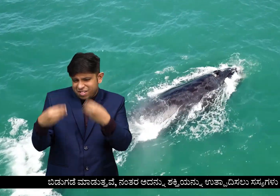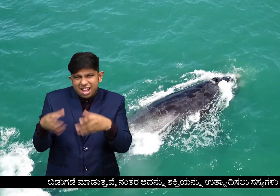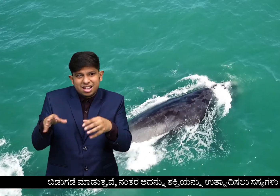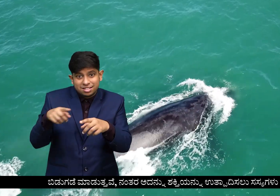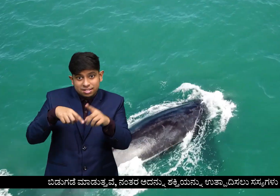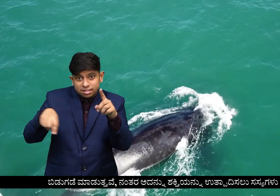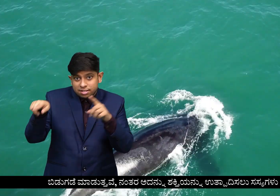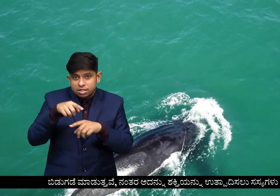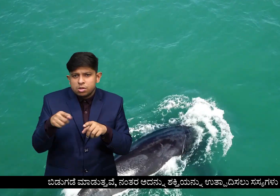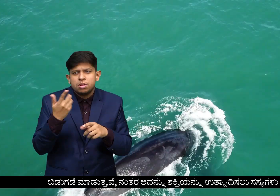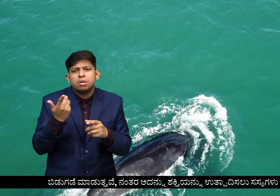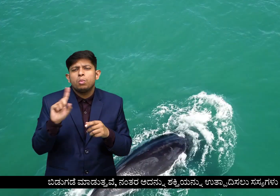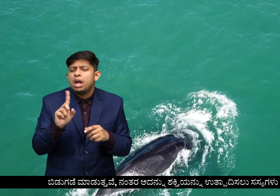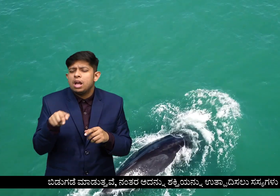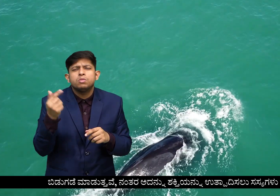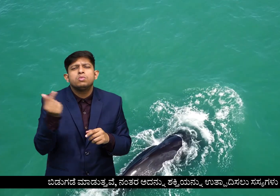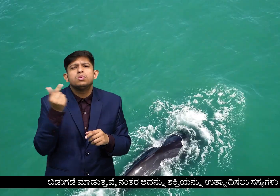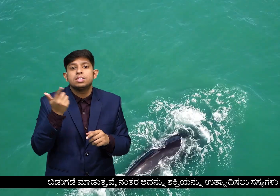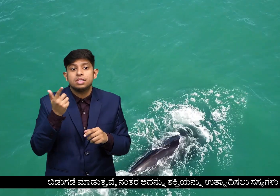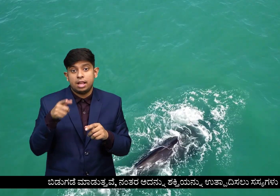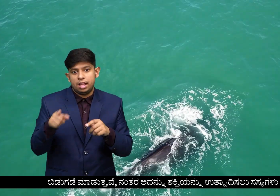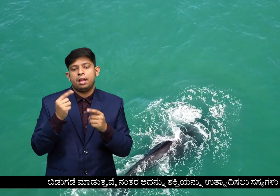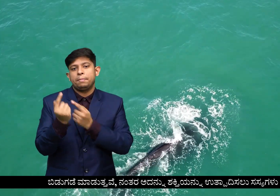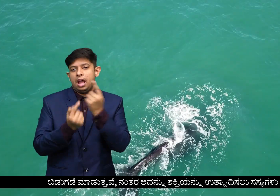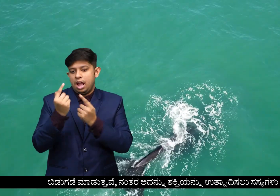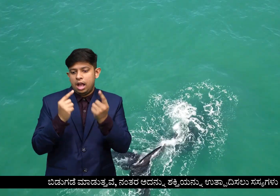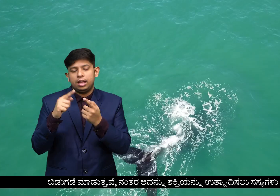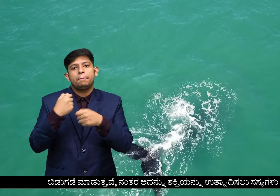ಶಕ್ತಿಯನ್ನ ಉತ್ಪಾದಿಸಲು ಸಸ್ಯಗಳು ಬಳಸುತ್ತವೆ.